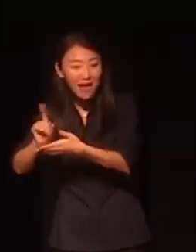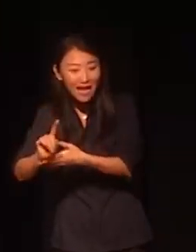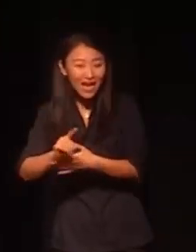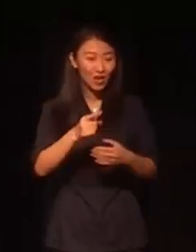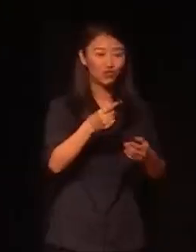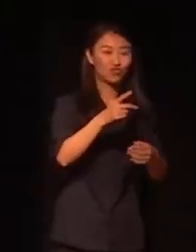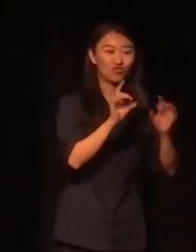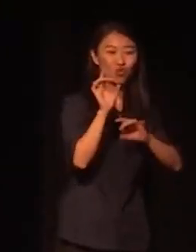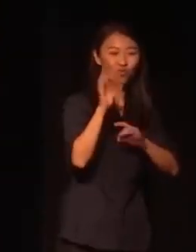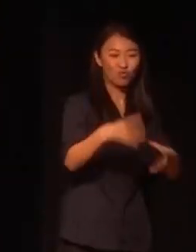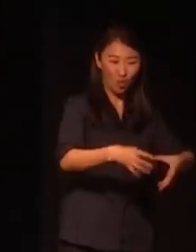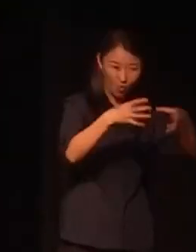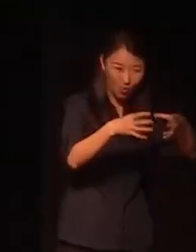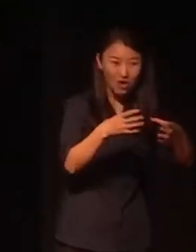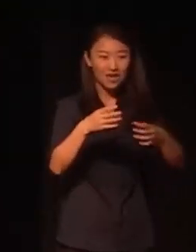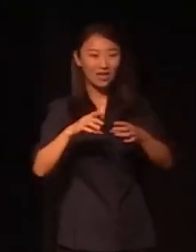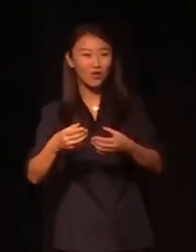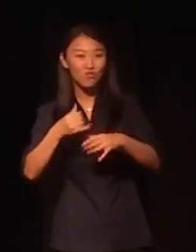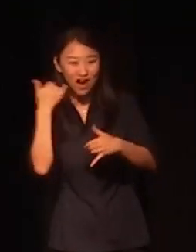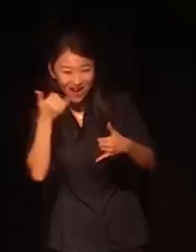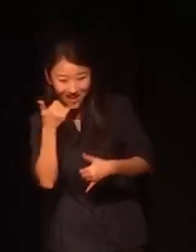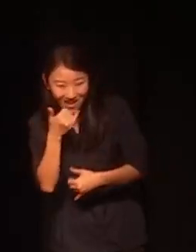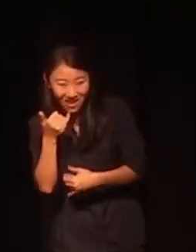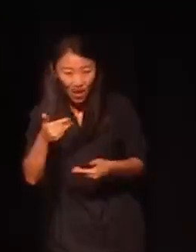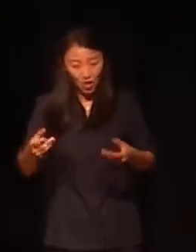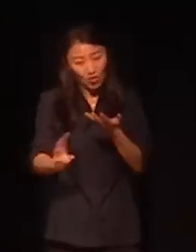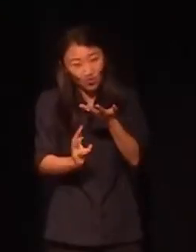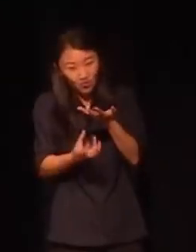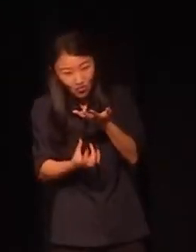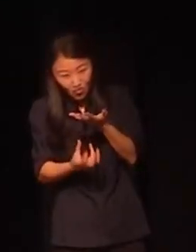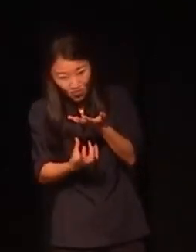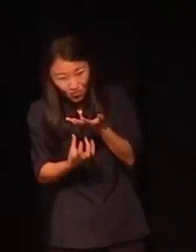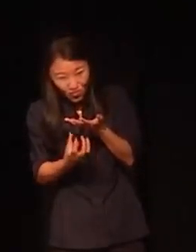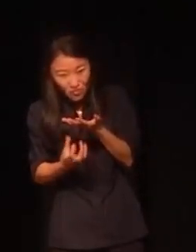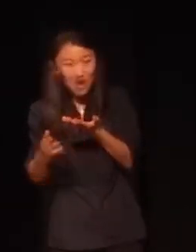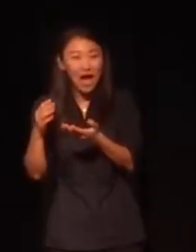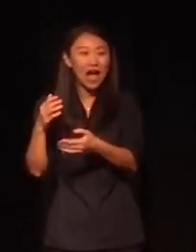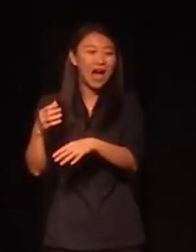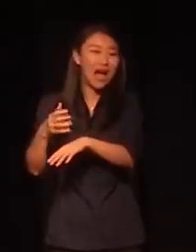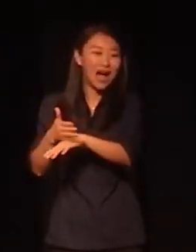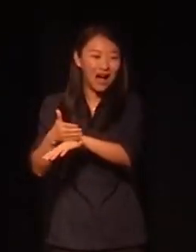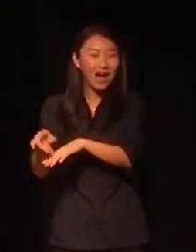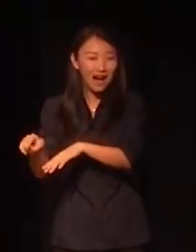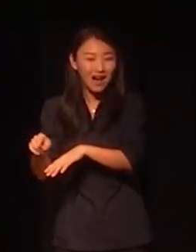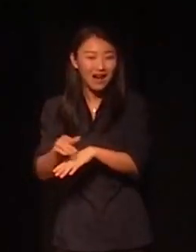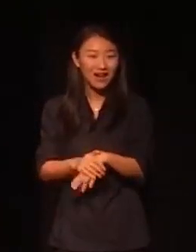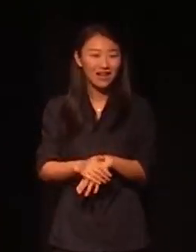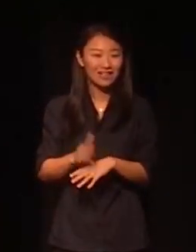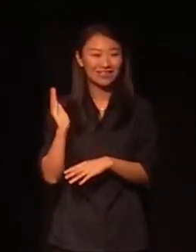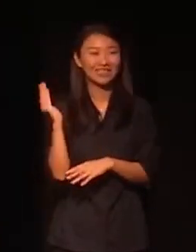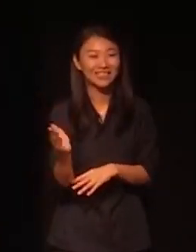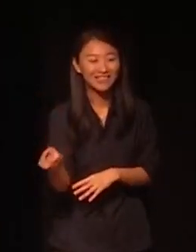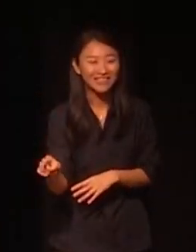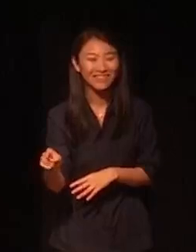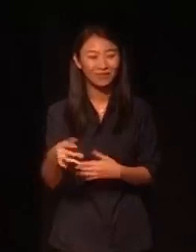翅. It's stewed shark fin with mallows in bamboo tubes. And lastly, what we call